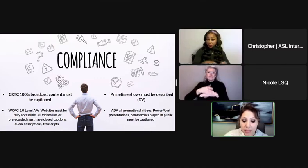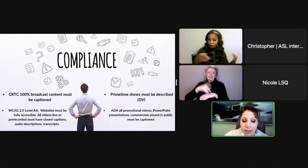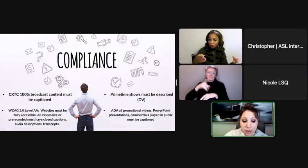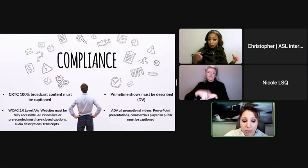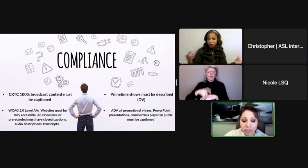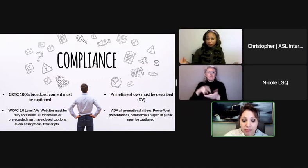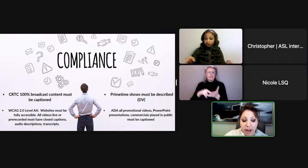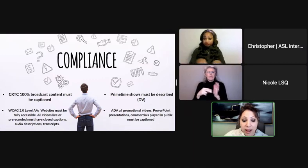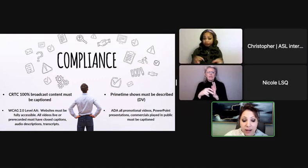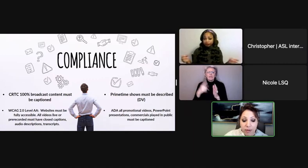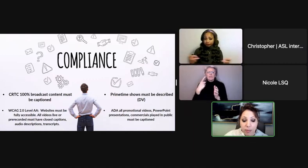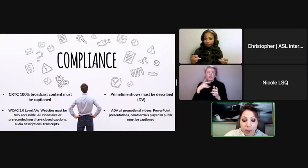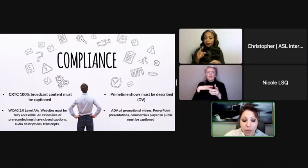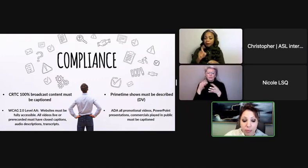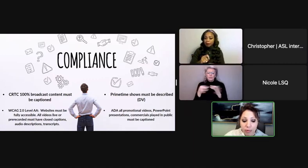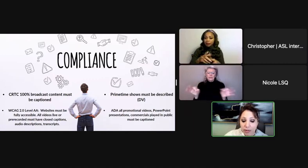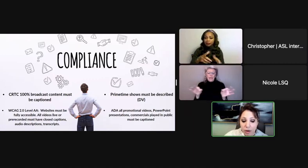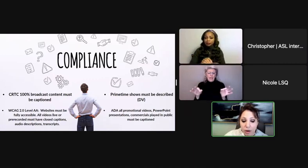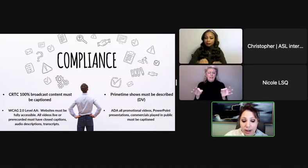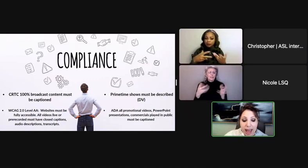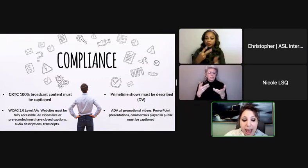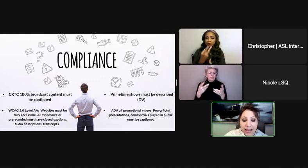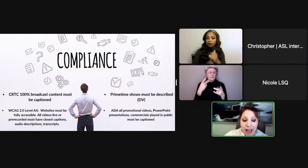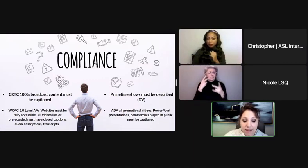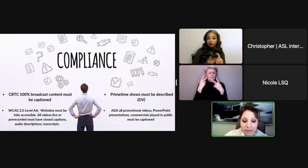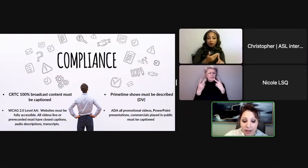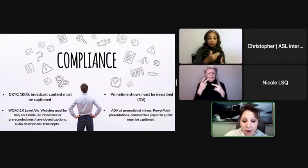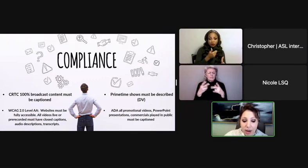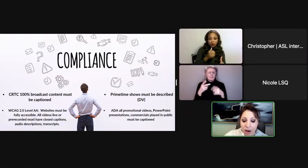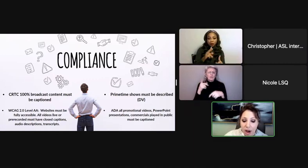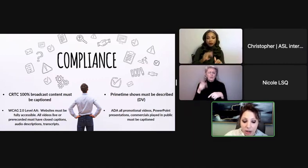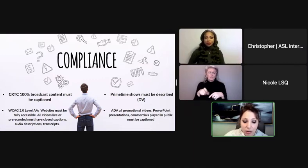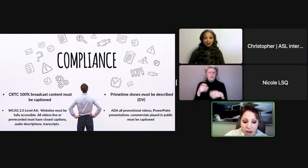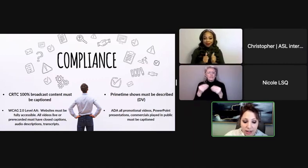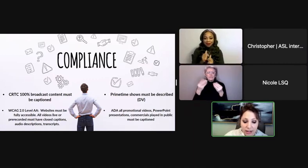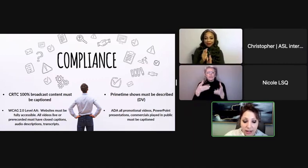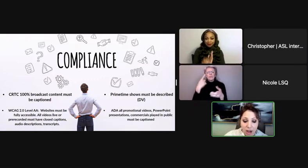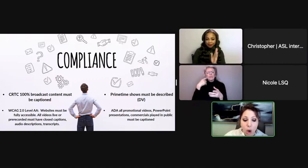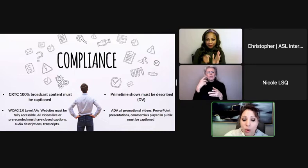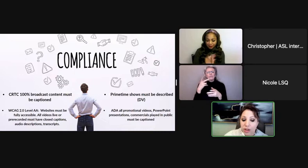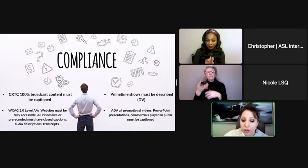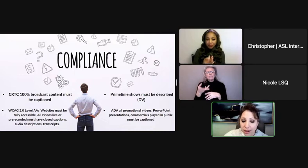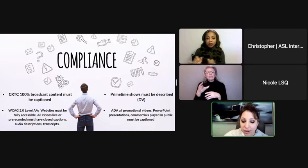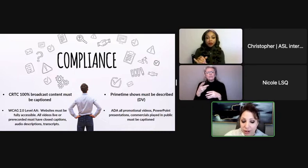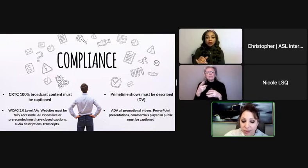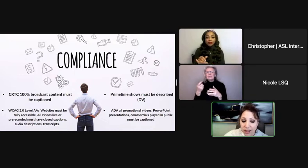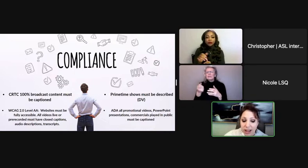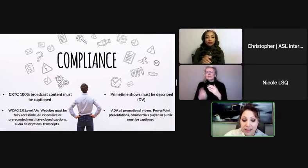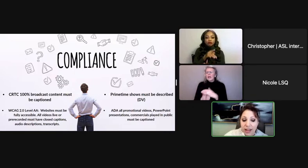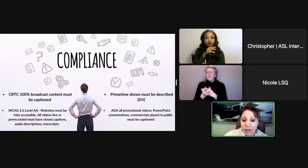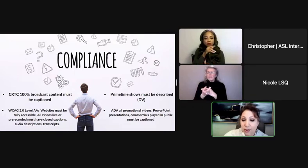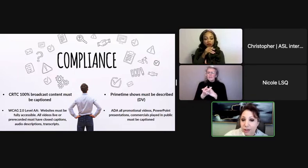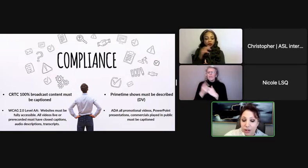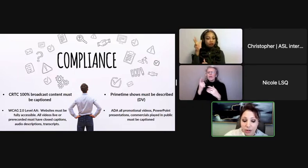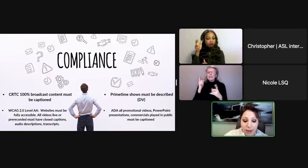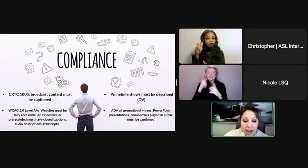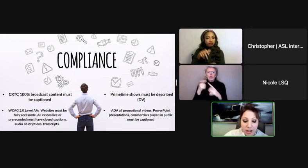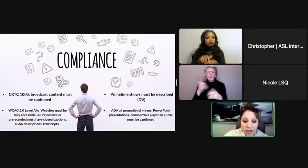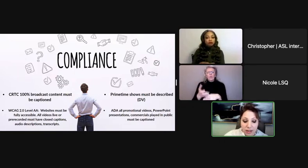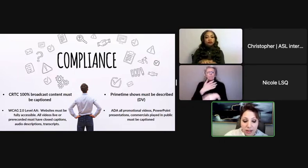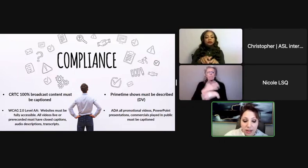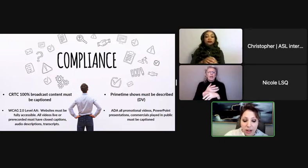dire que d'avoir des sous-tites codés ou visibles qui doivent être fournis pour l'évidement en direct ou préenregistré avec une